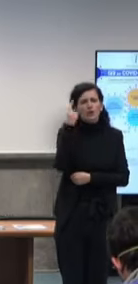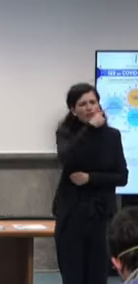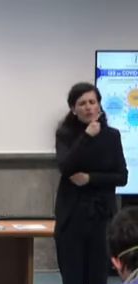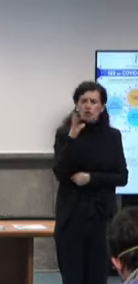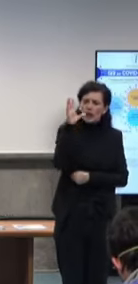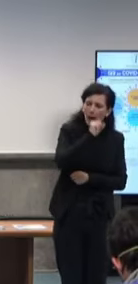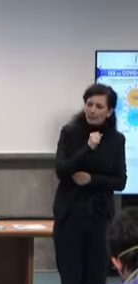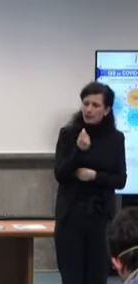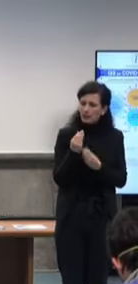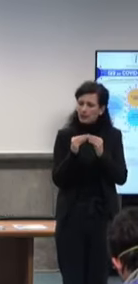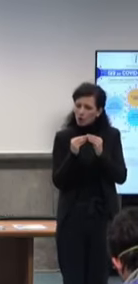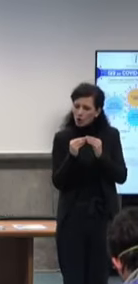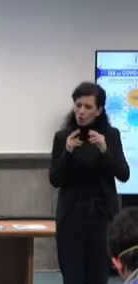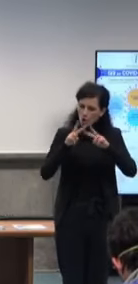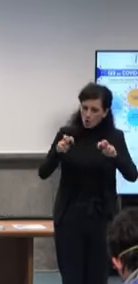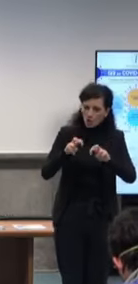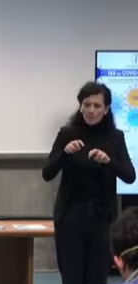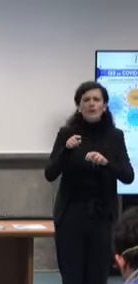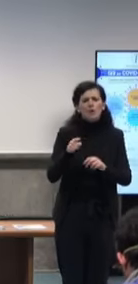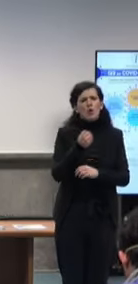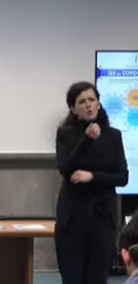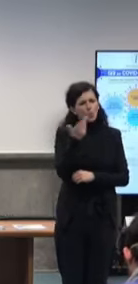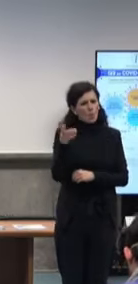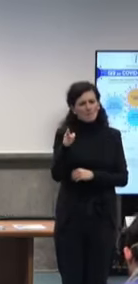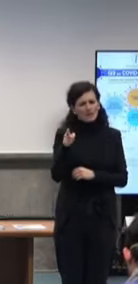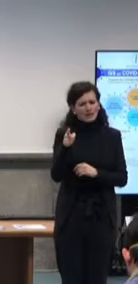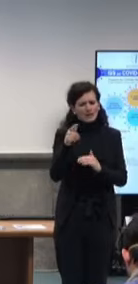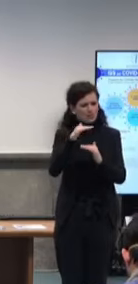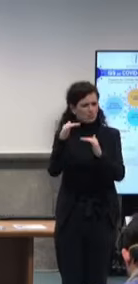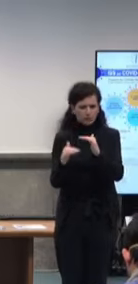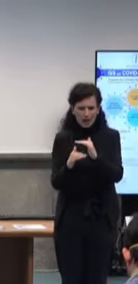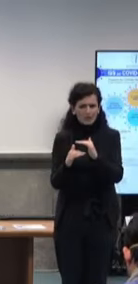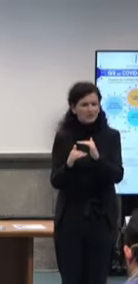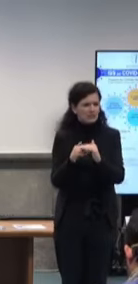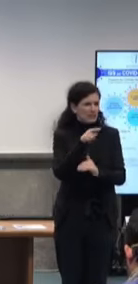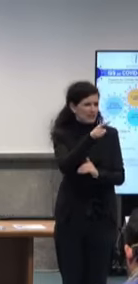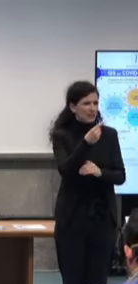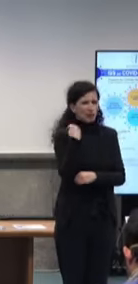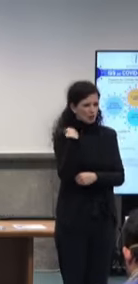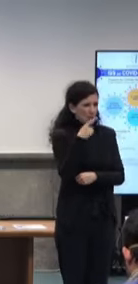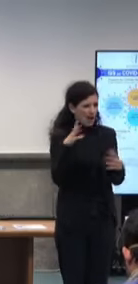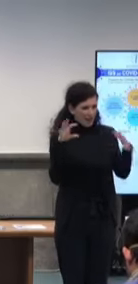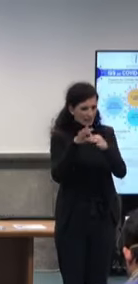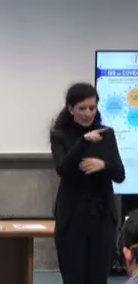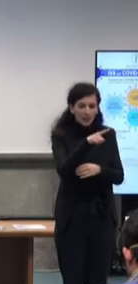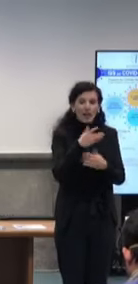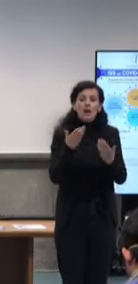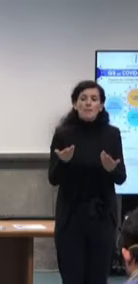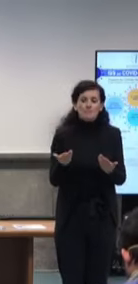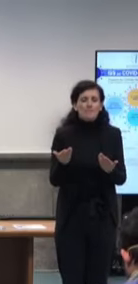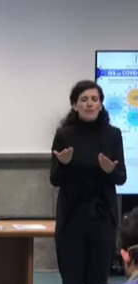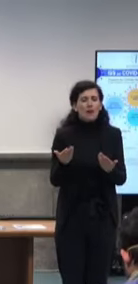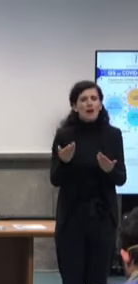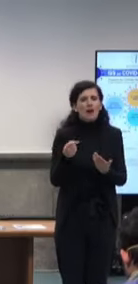qui stiamo parlando comunque di numeri bassi sicuramente in eccesso rispetto all'atteso però non stiamo parlando